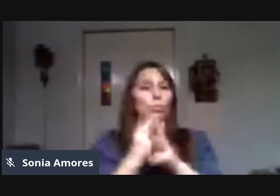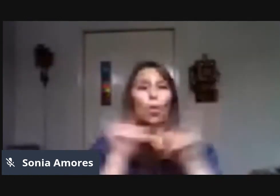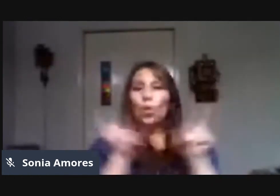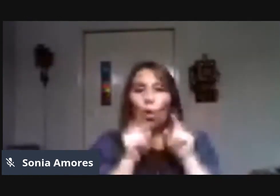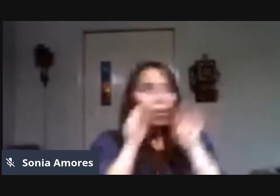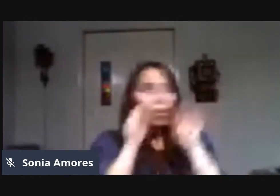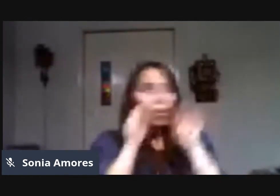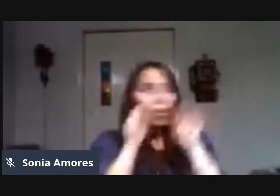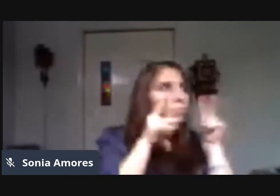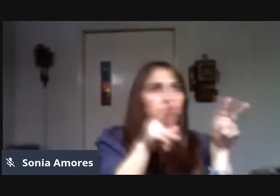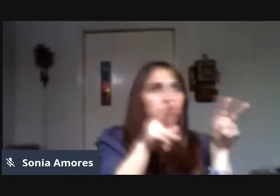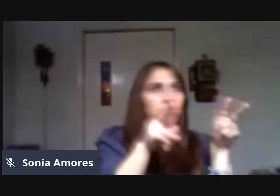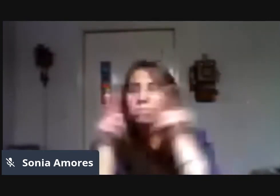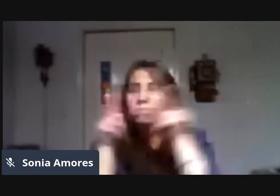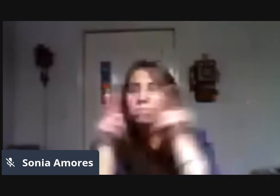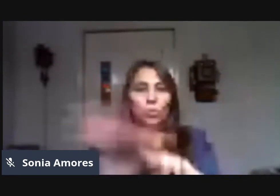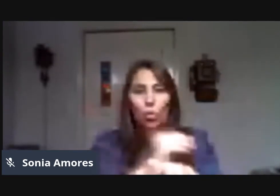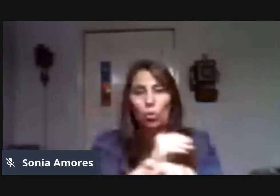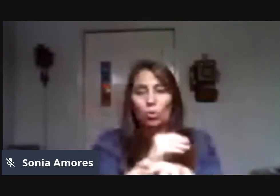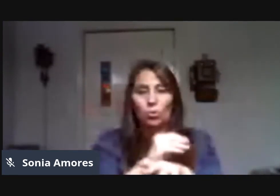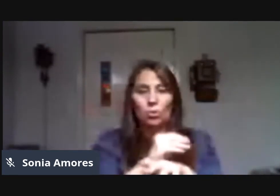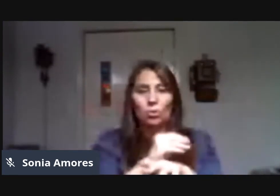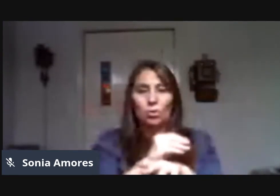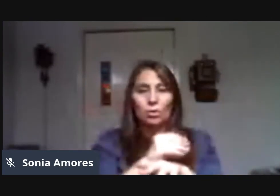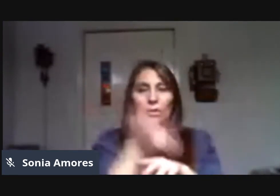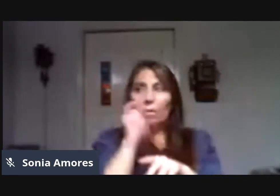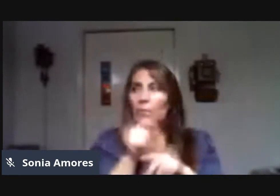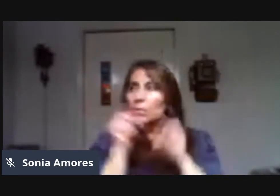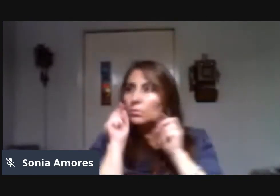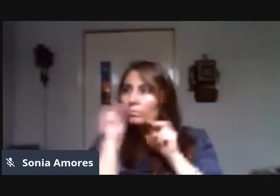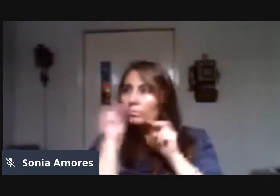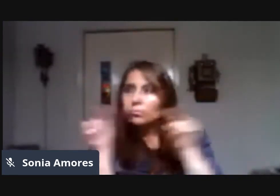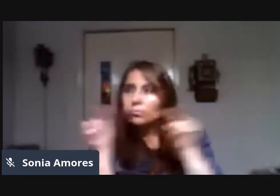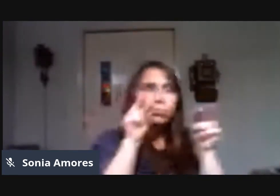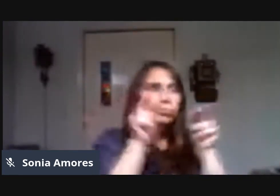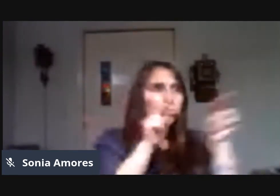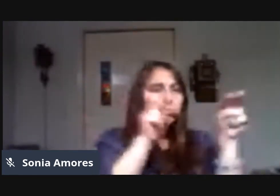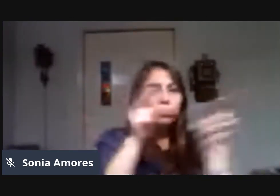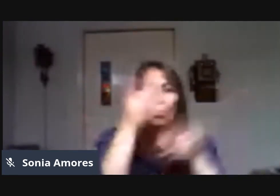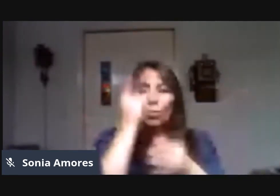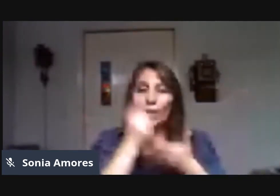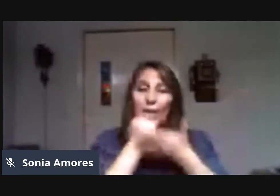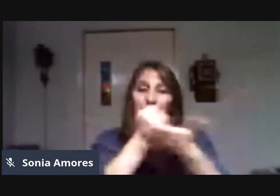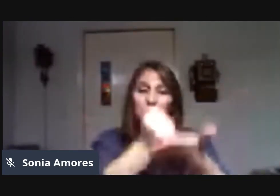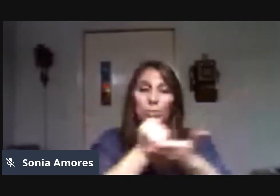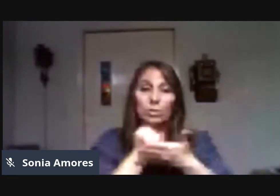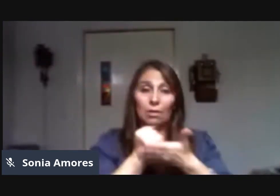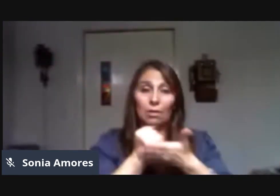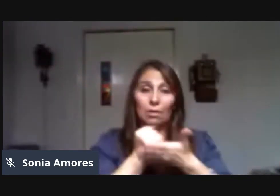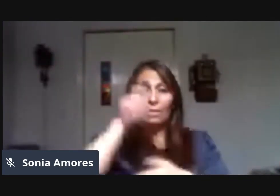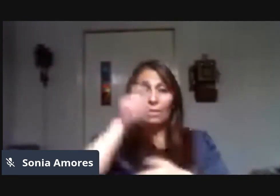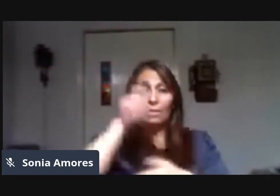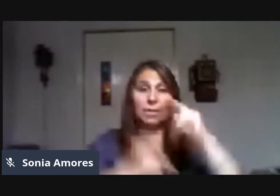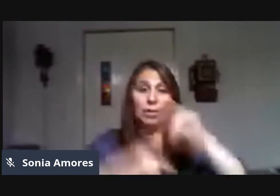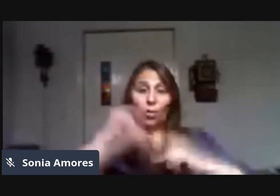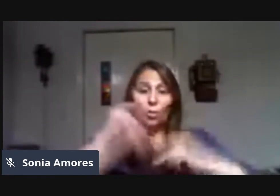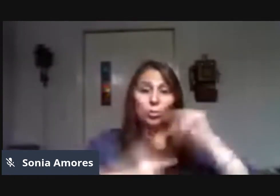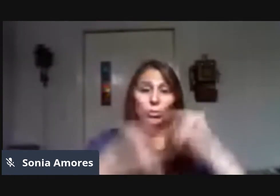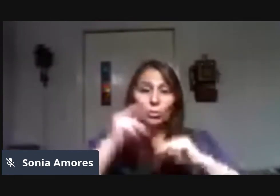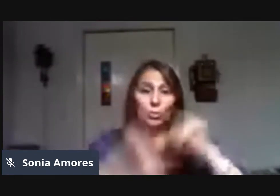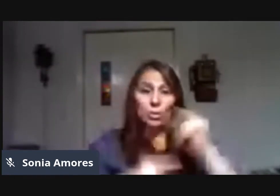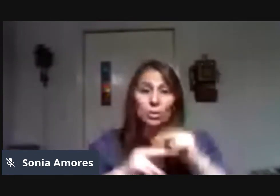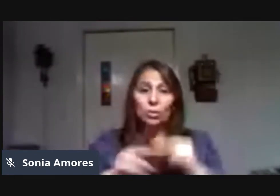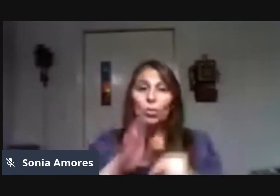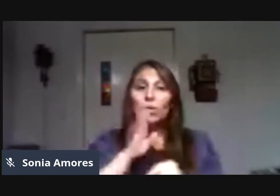podemos mirarnos solamente el ombligo. Necesitamos tener en cuenta esos elementos, porque las solidaridades debemos construirlas con otros y otras que están